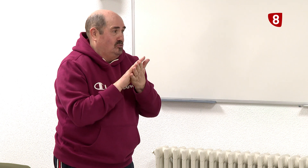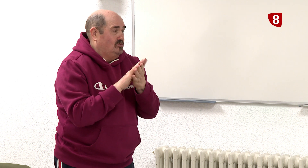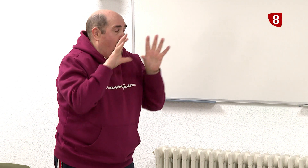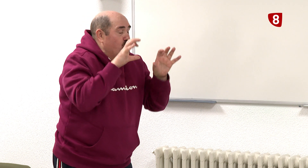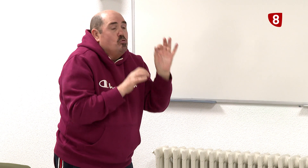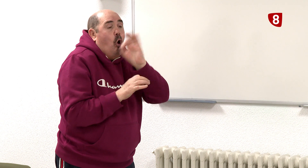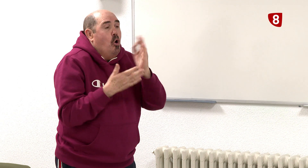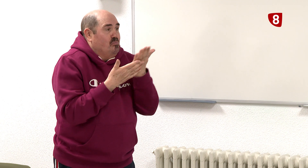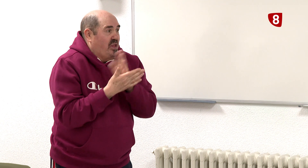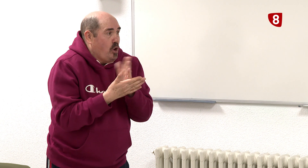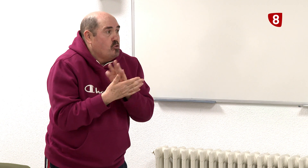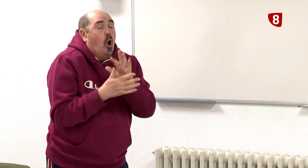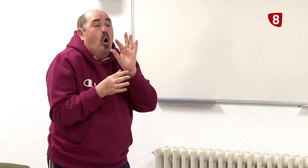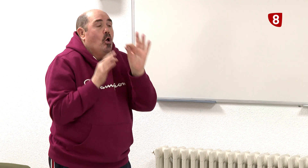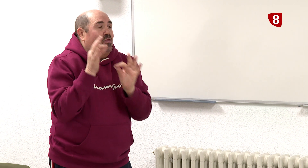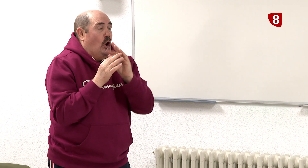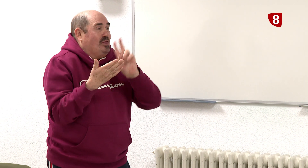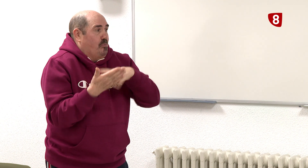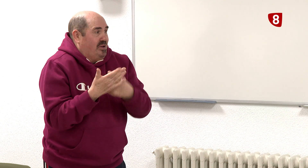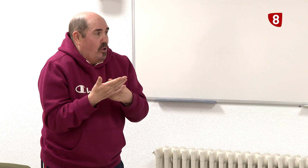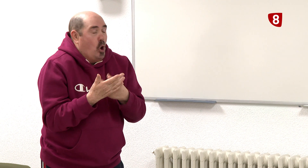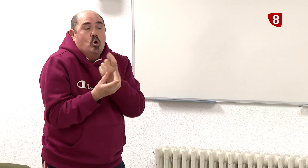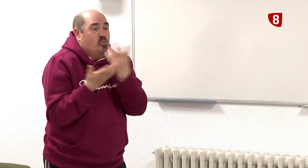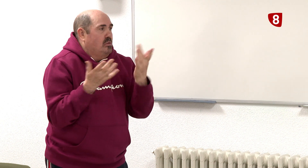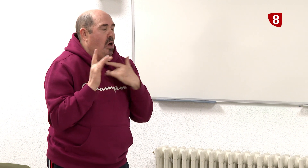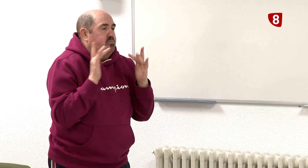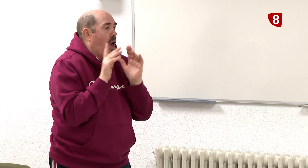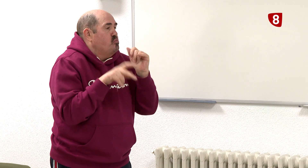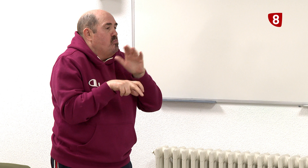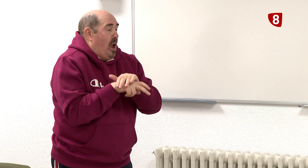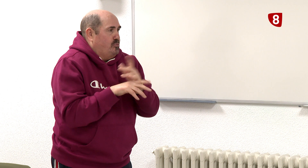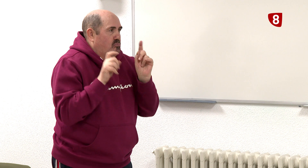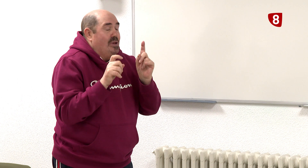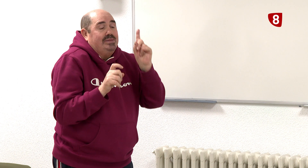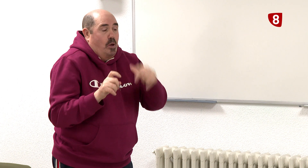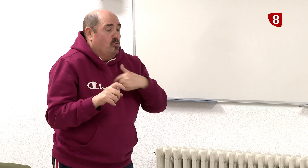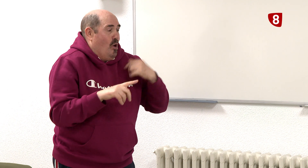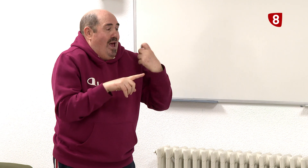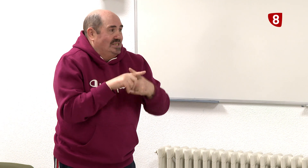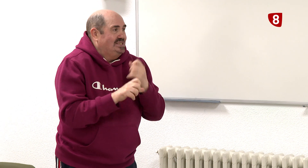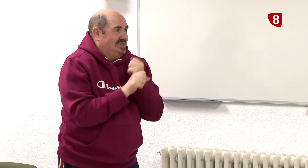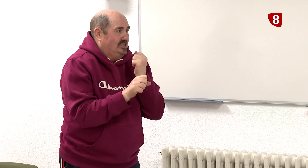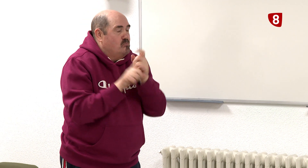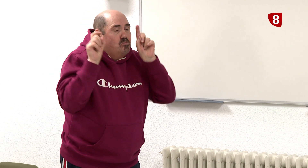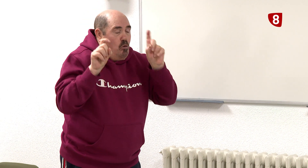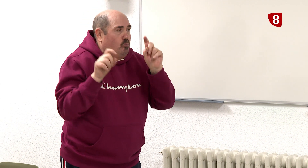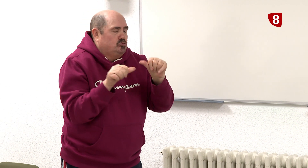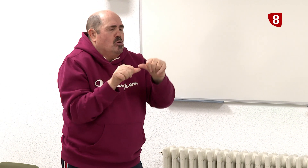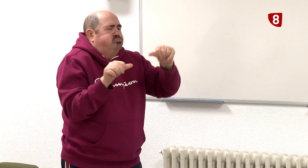en estos cursos de lengua de signos que decimos, o bueno, en el curso de mediación o en el ciclo de intérprete. Entonces, yo también soy ex profesor